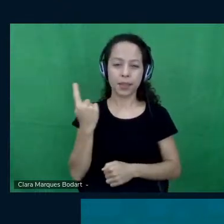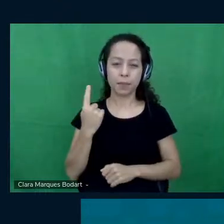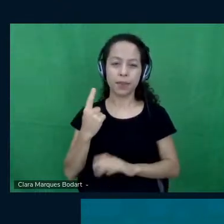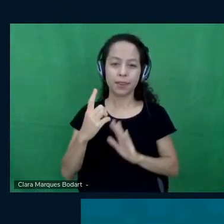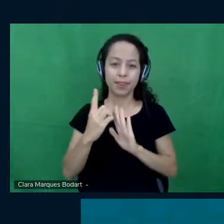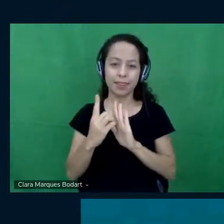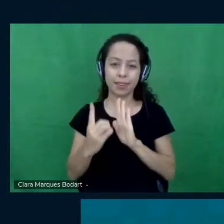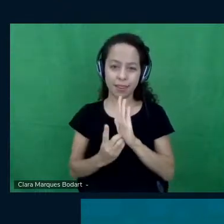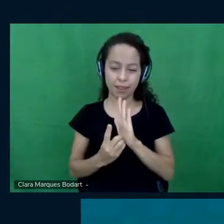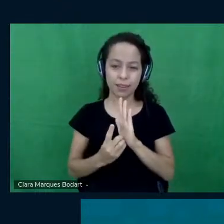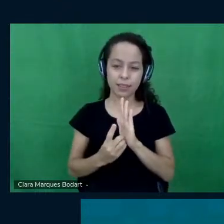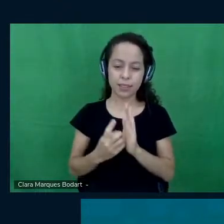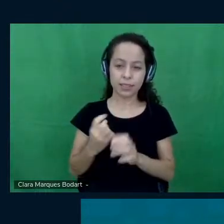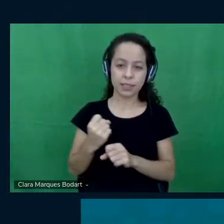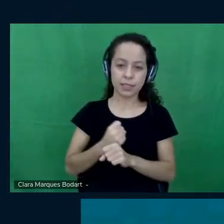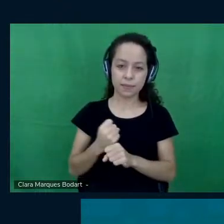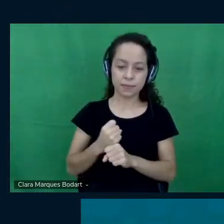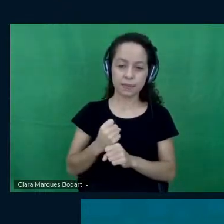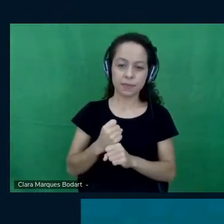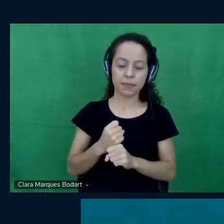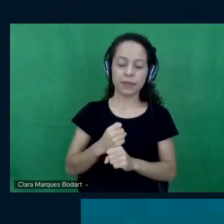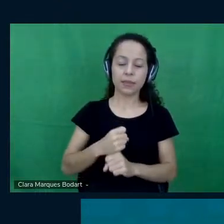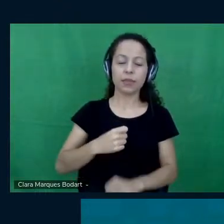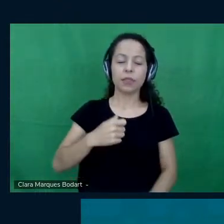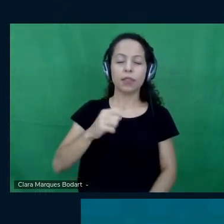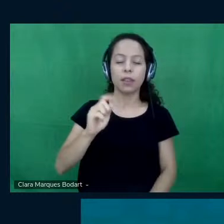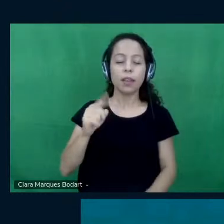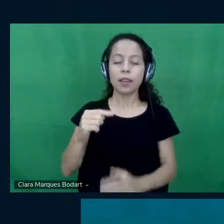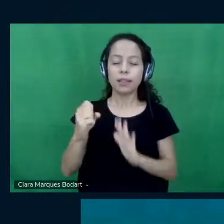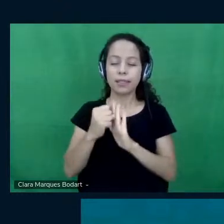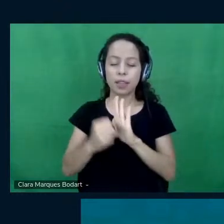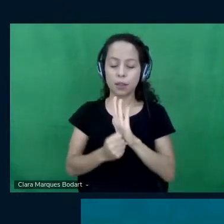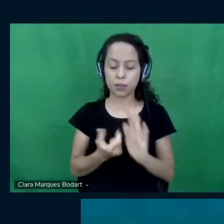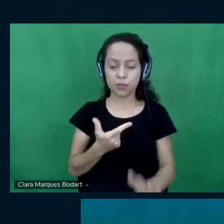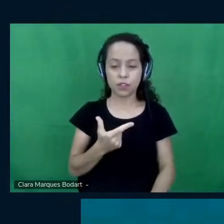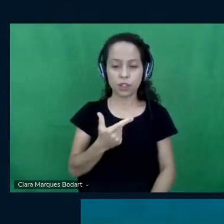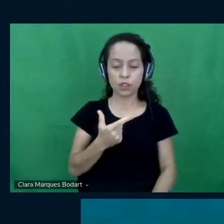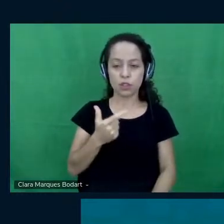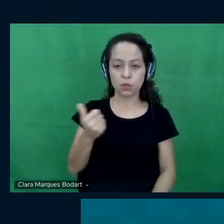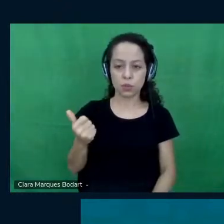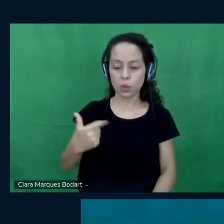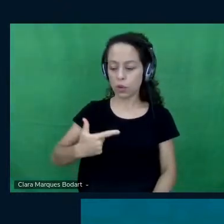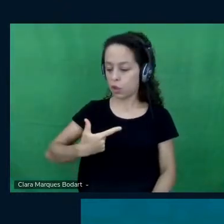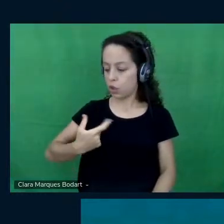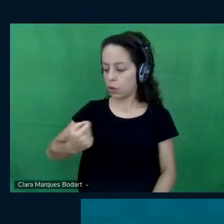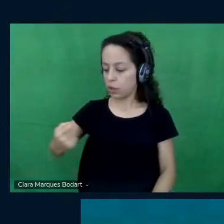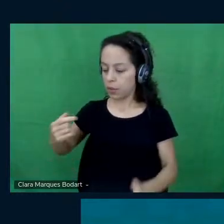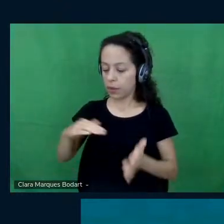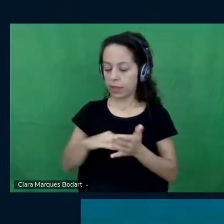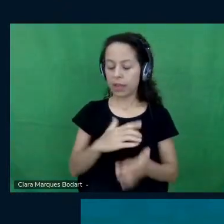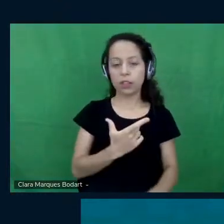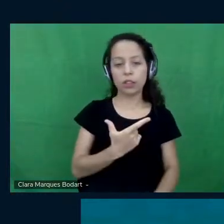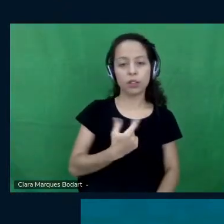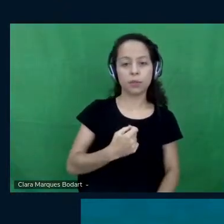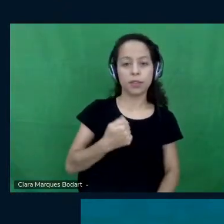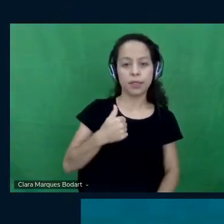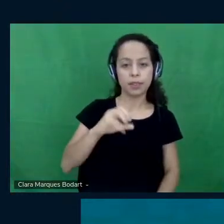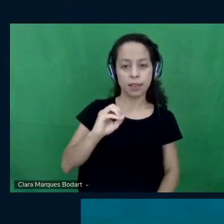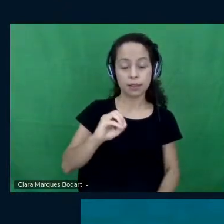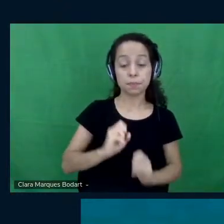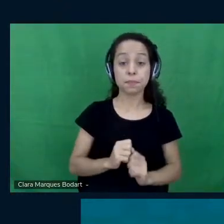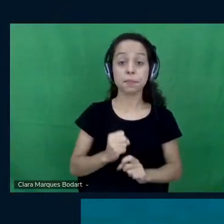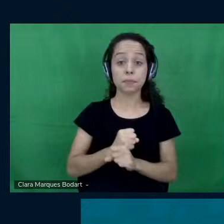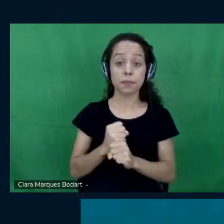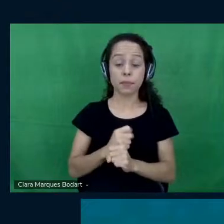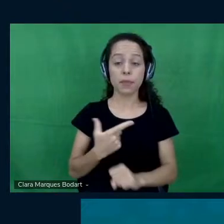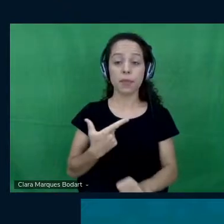primeira década do século XXI. 2004 é o ápice da matrícula, né, e a partir de 2004 ela